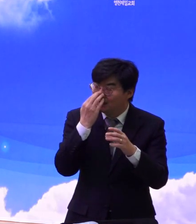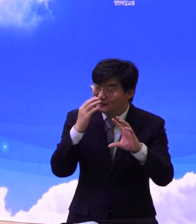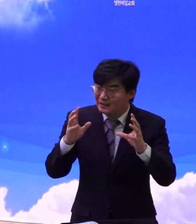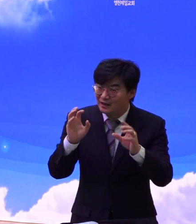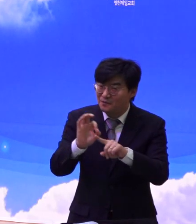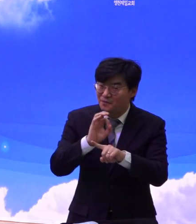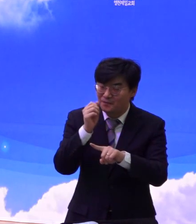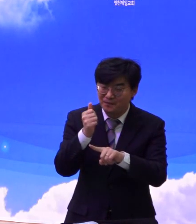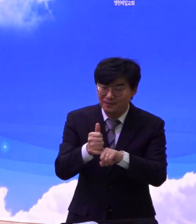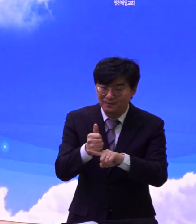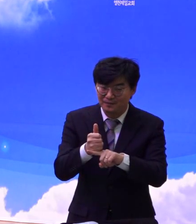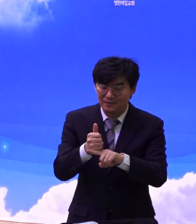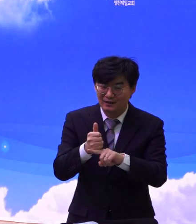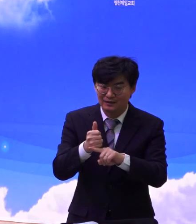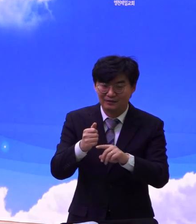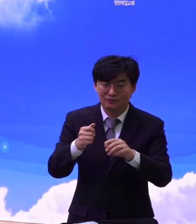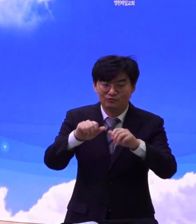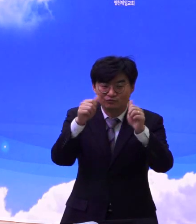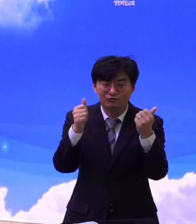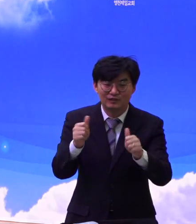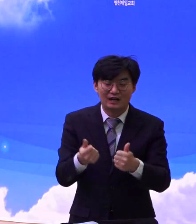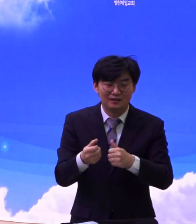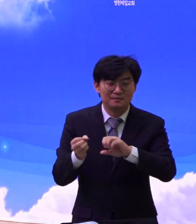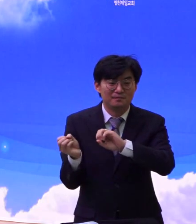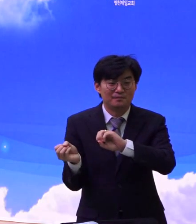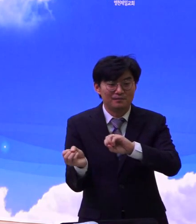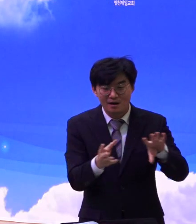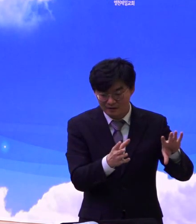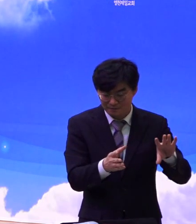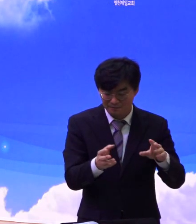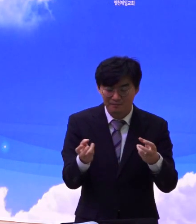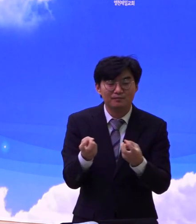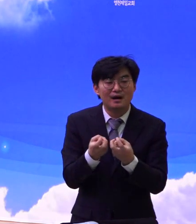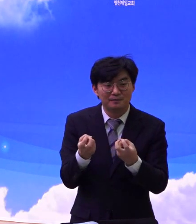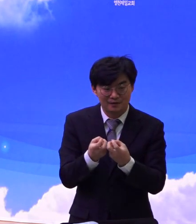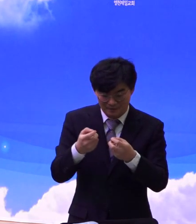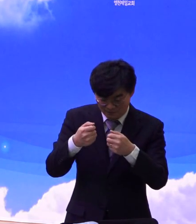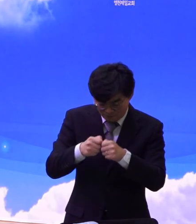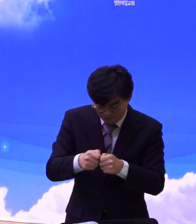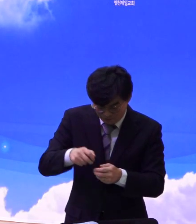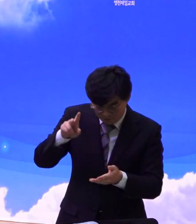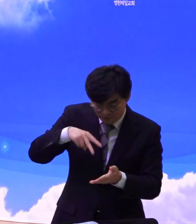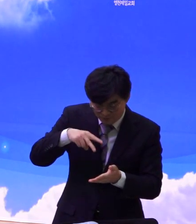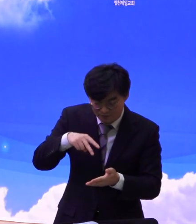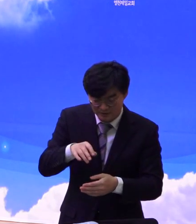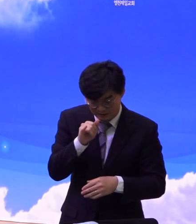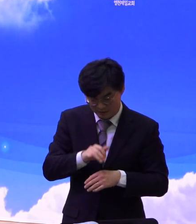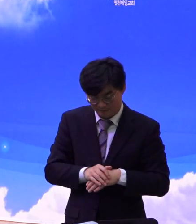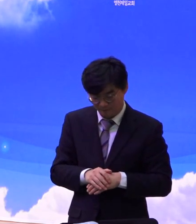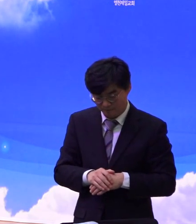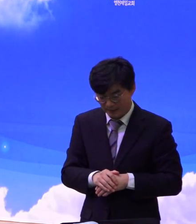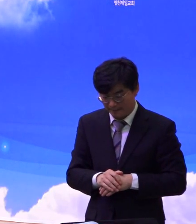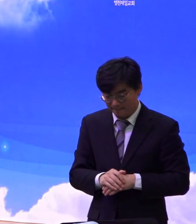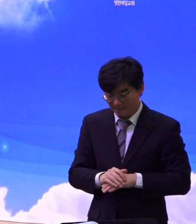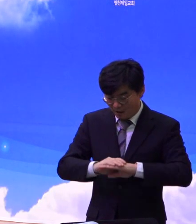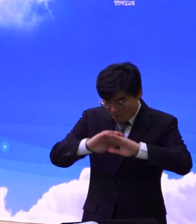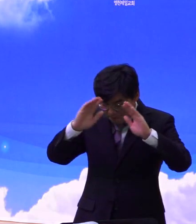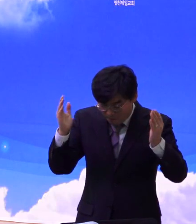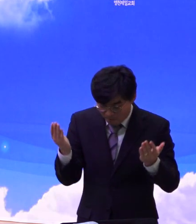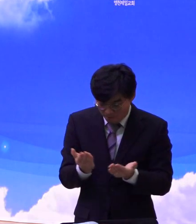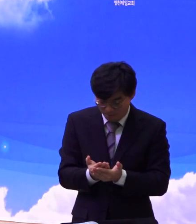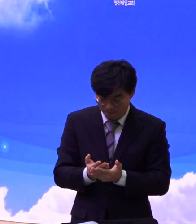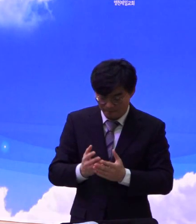성전을 정화했는지를 기록합니다. 그리고 30장에 가보면 30장 1절에 히스기야가 온